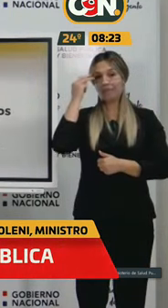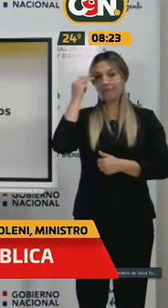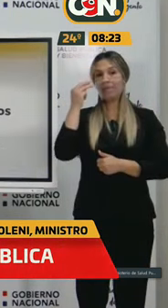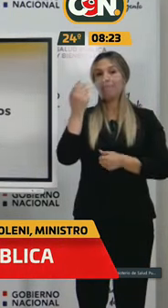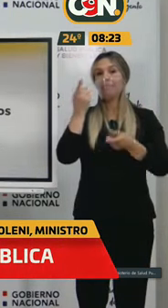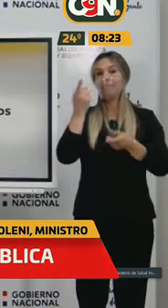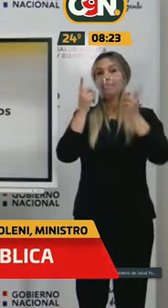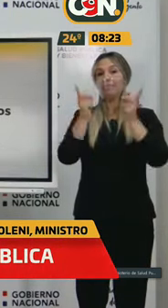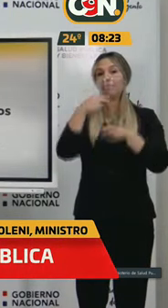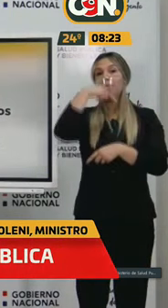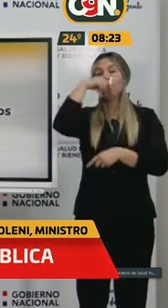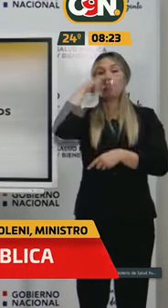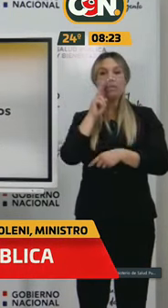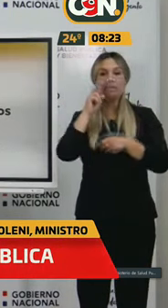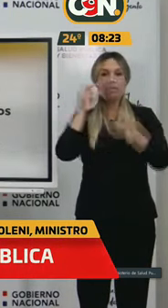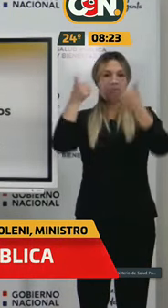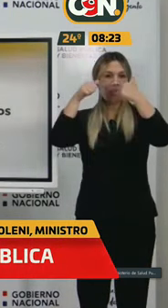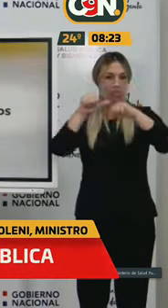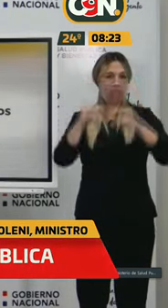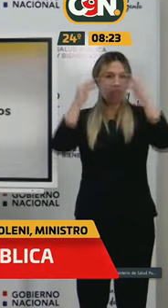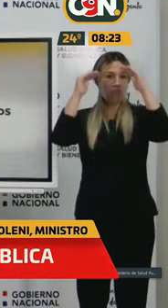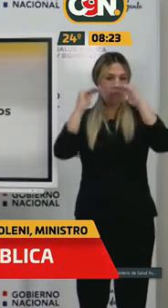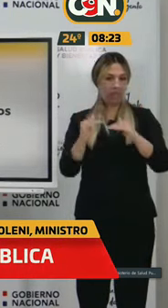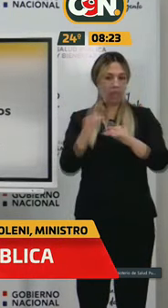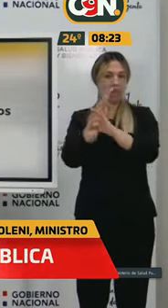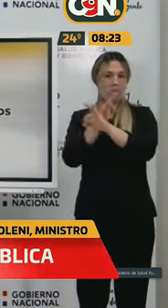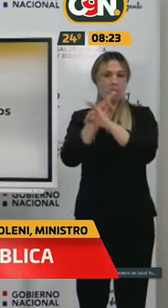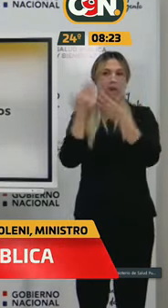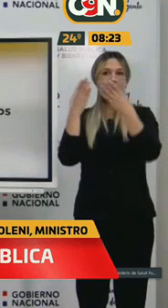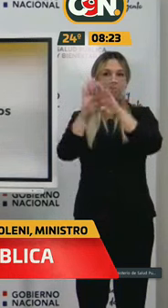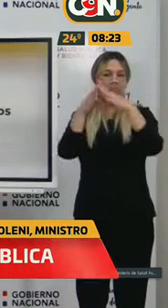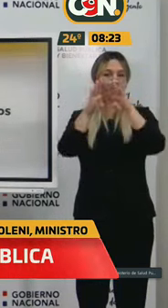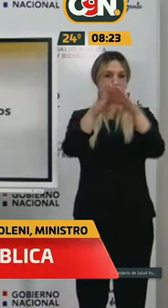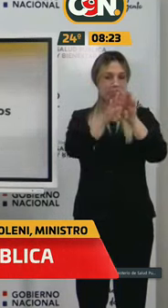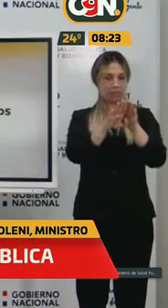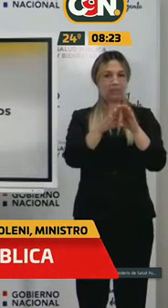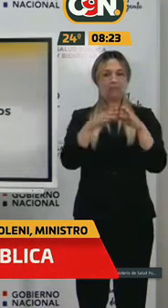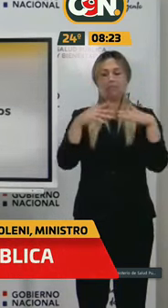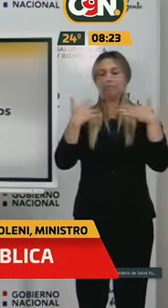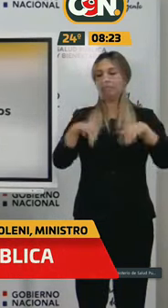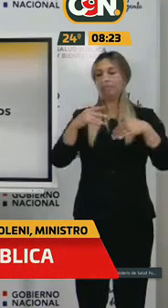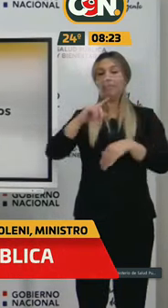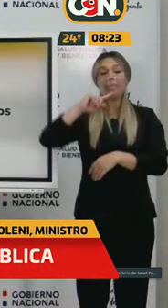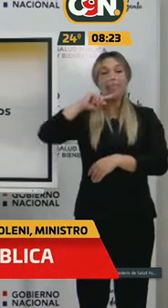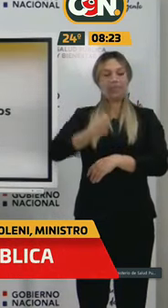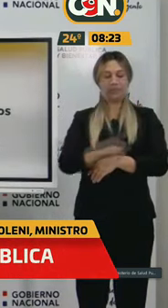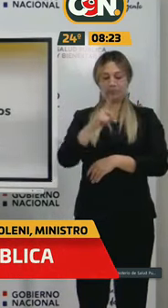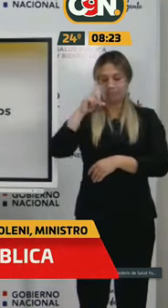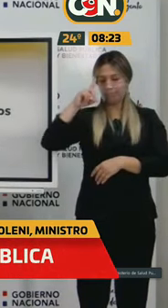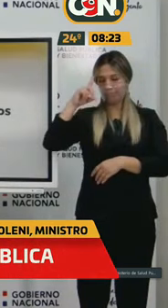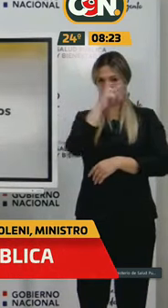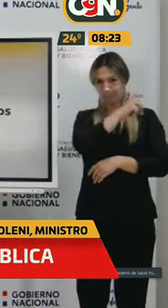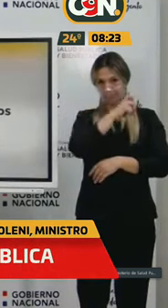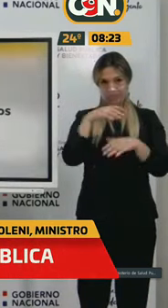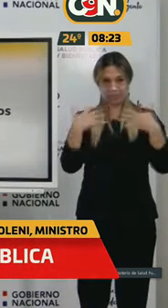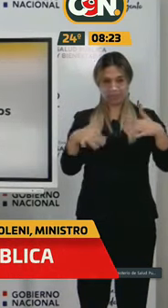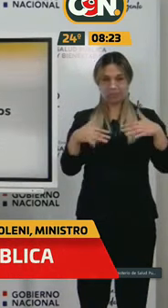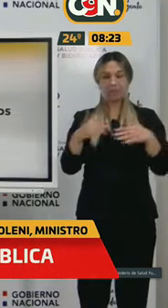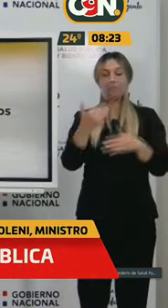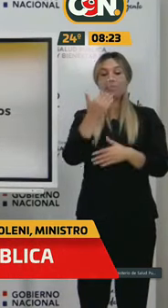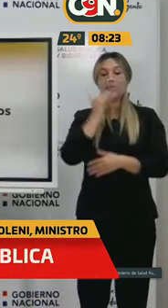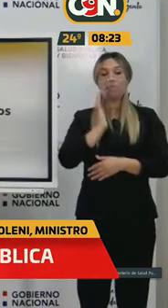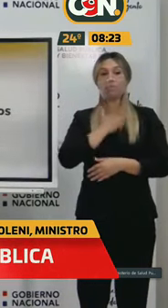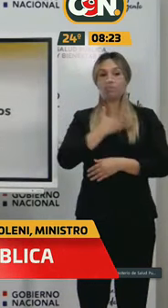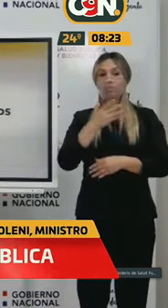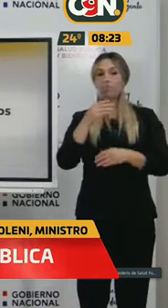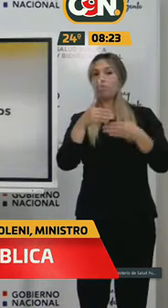propia educación el que las escuelas permanezcan cerradas. Es una decisión muy compleja, y nosotros tenemos unos meses